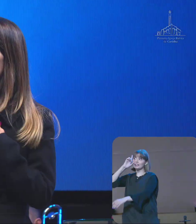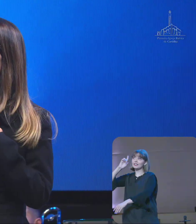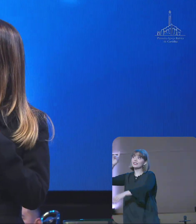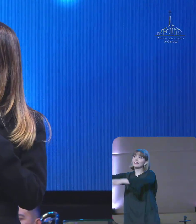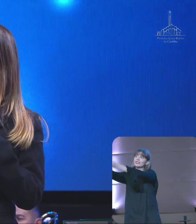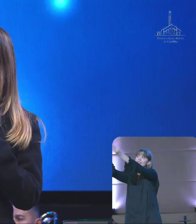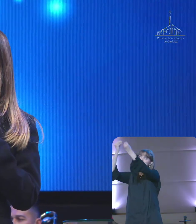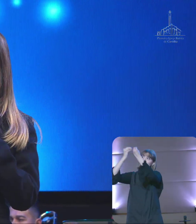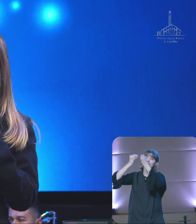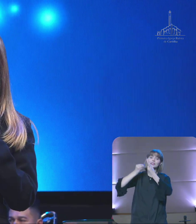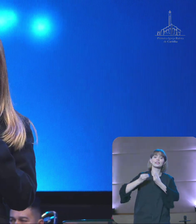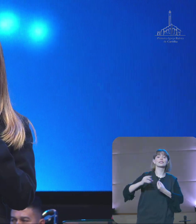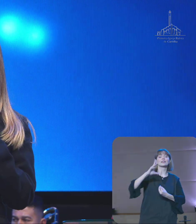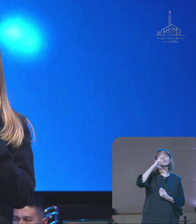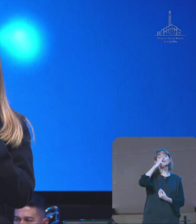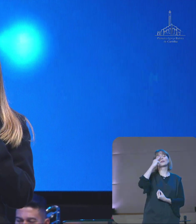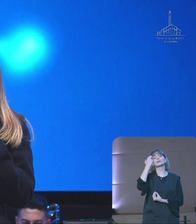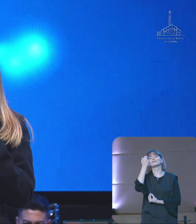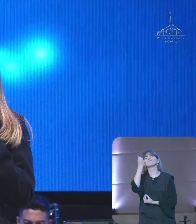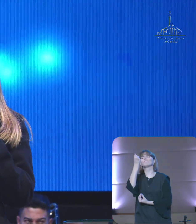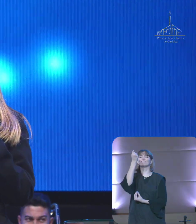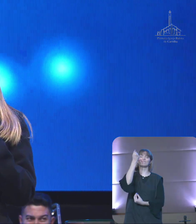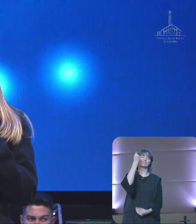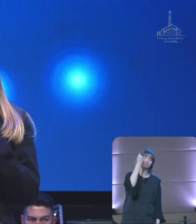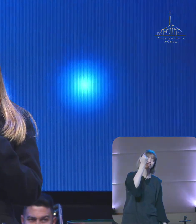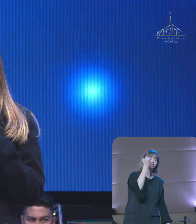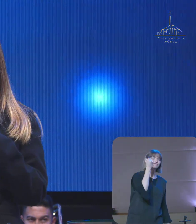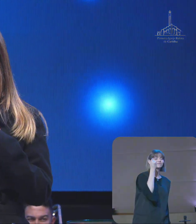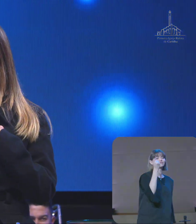revestido fui.